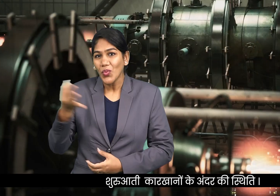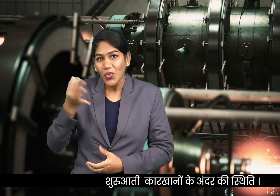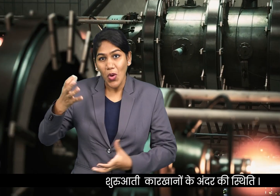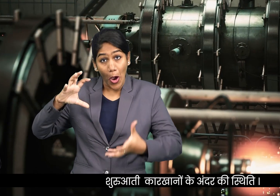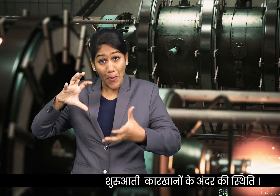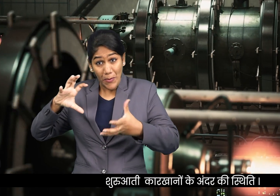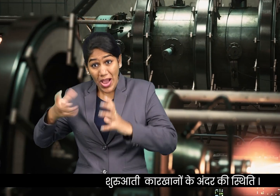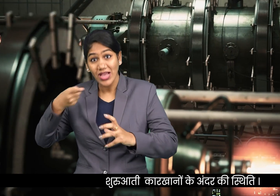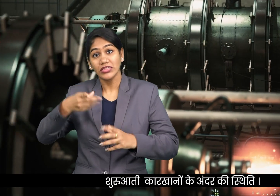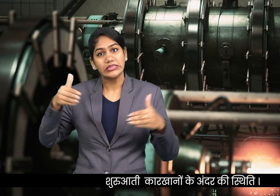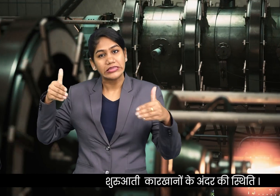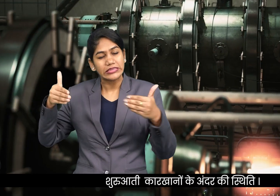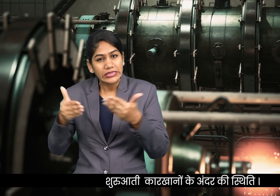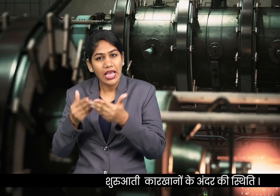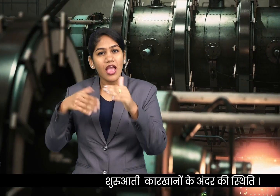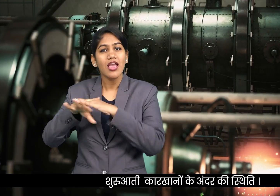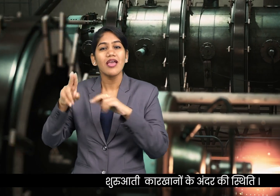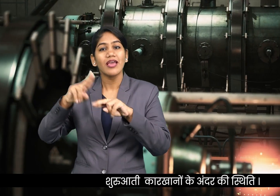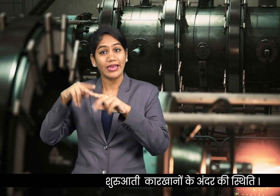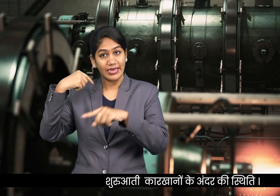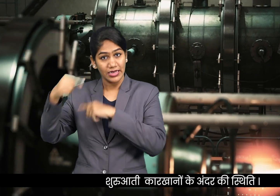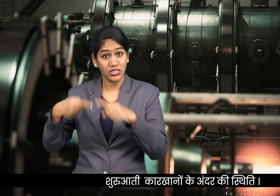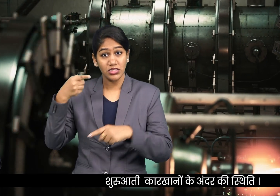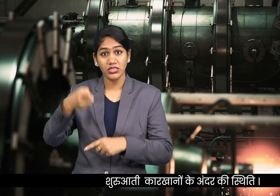शुरुआती कारखानों के अंदर की स्थिति।